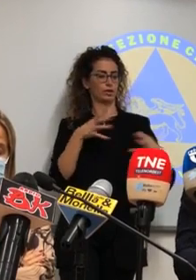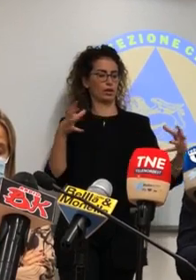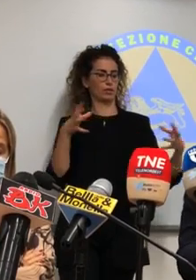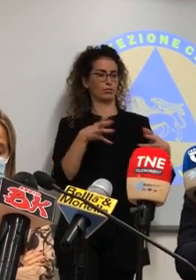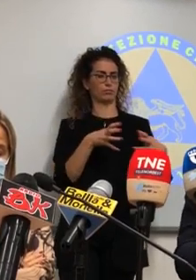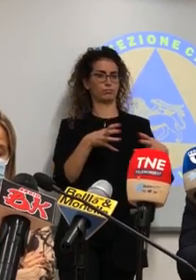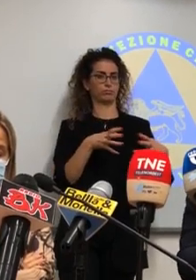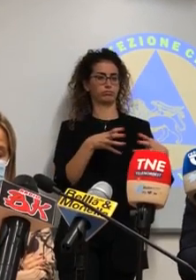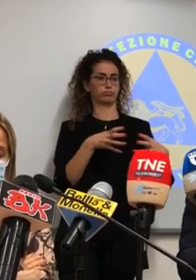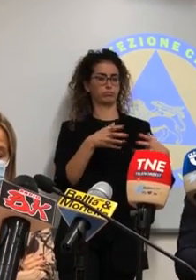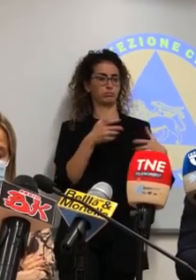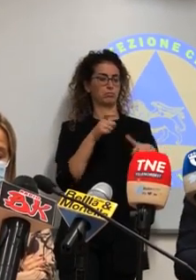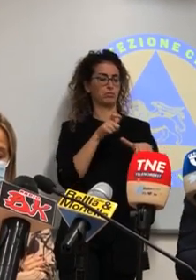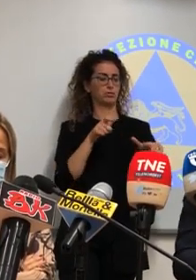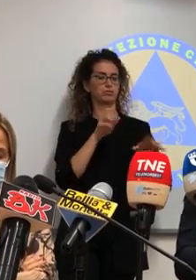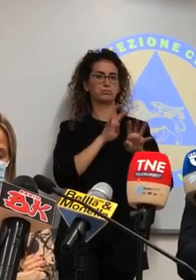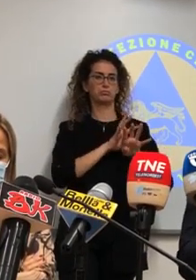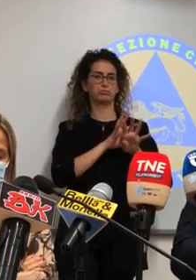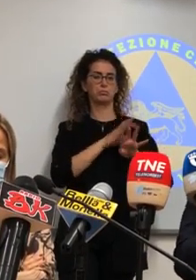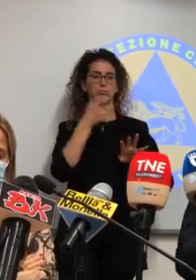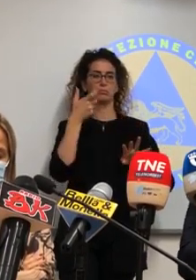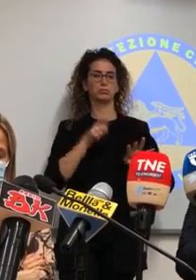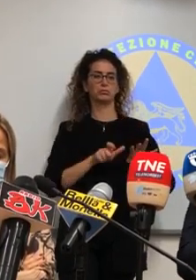di chi protesta semplicemente perché ha